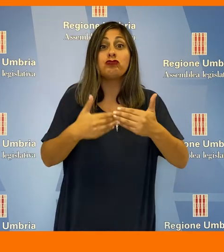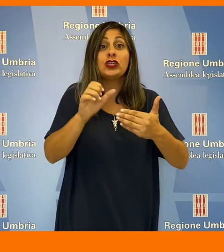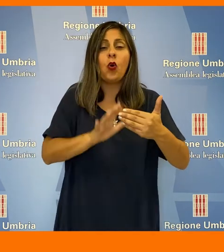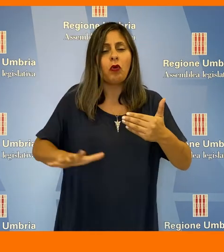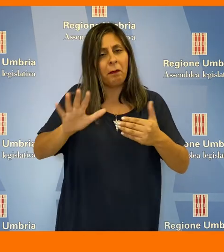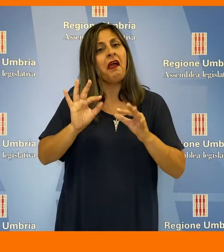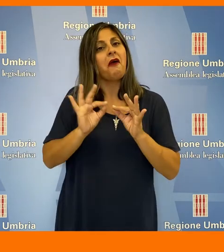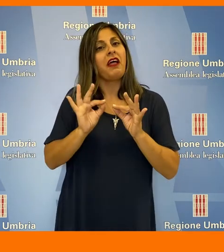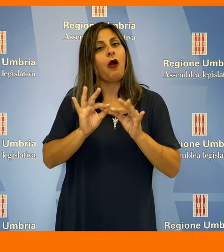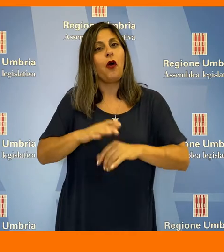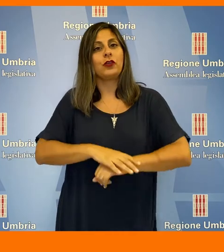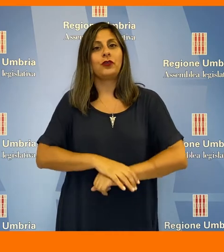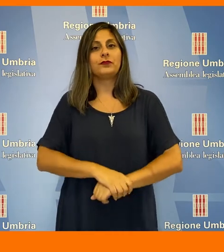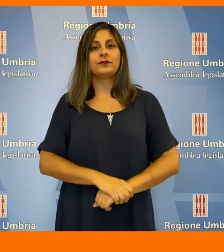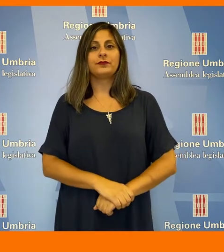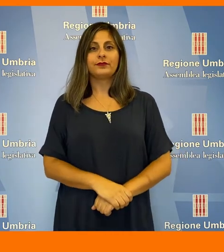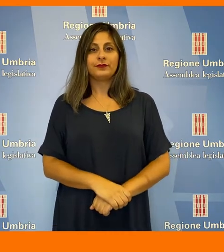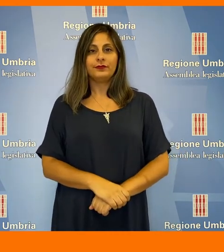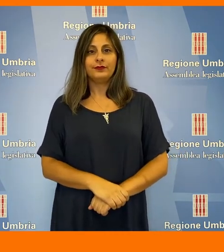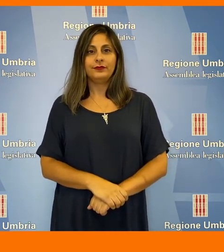europei.